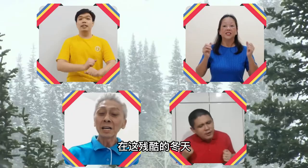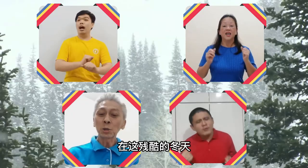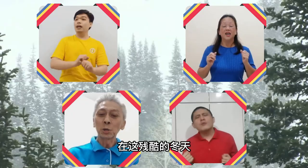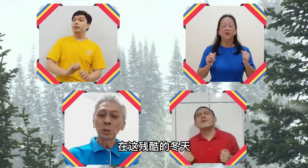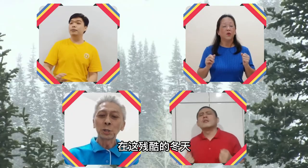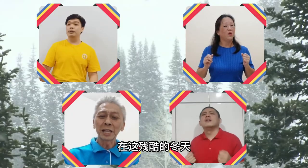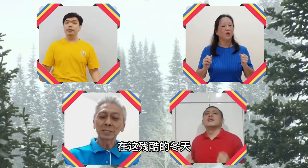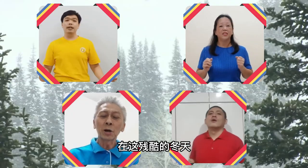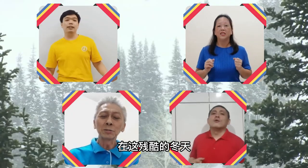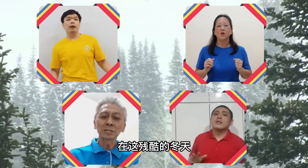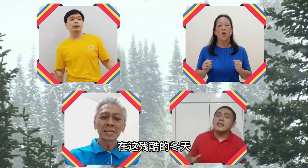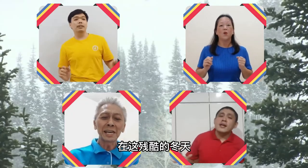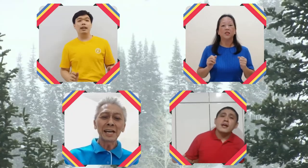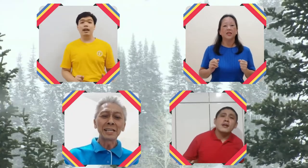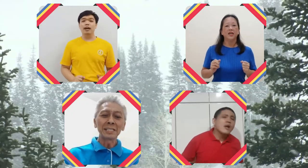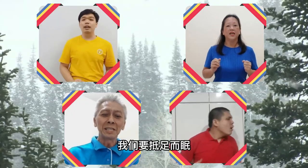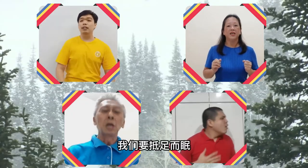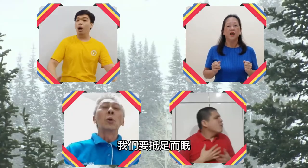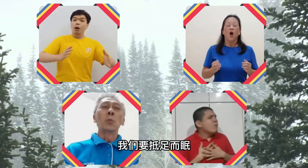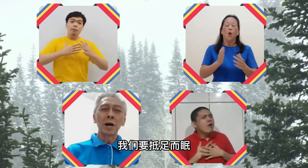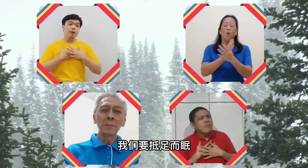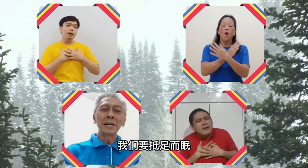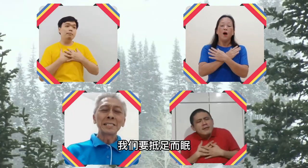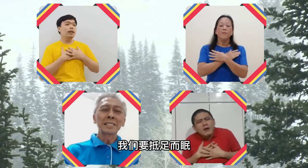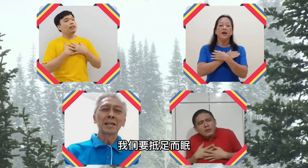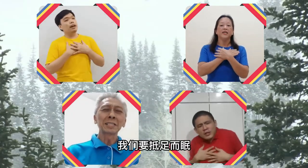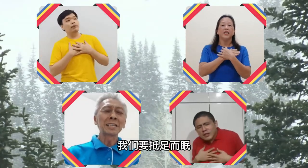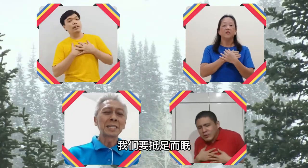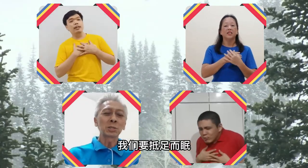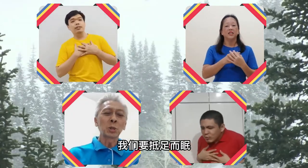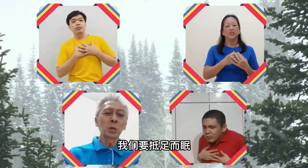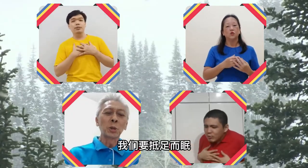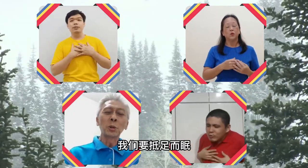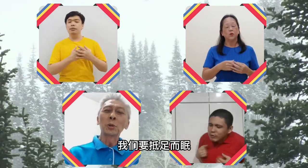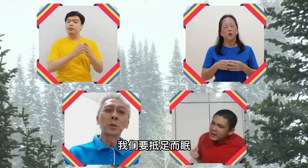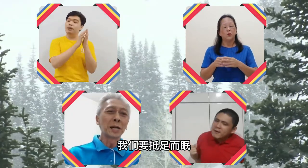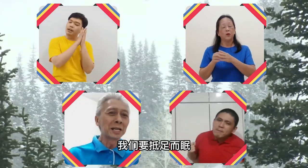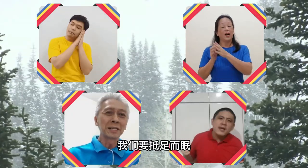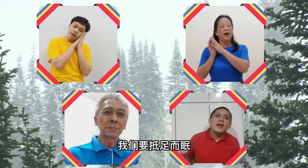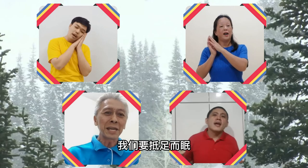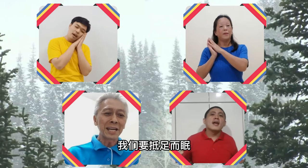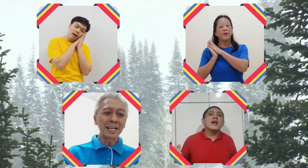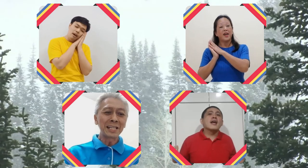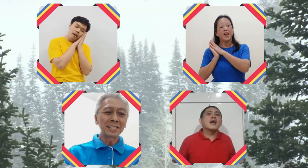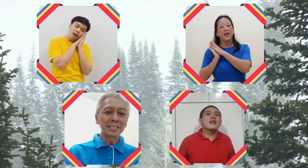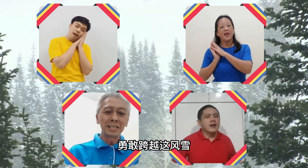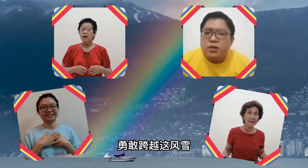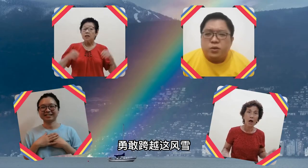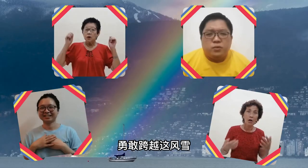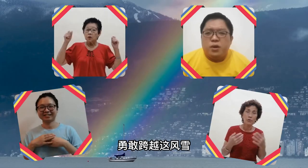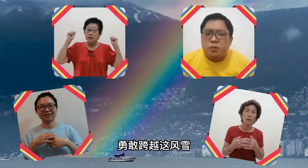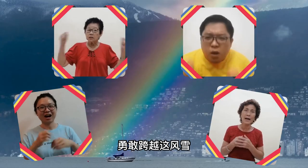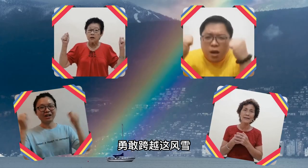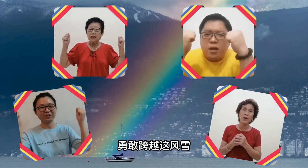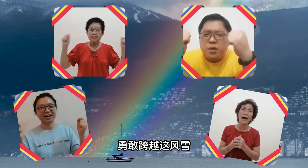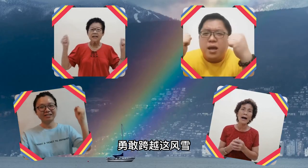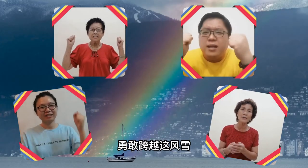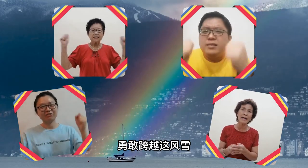残酷的冬天，我们要抵住厄面，勇敢跨越